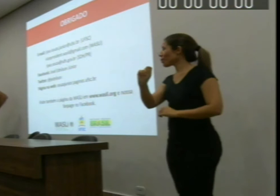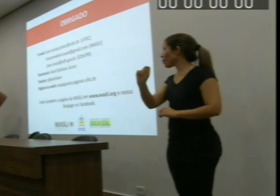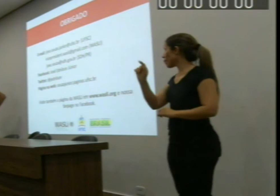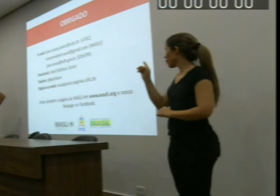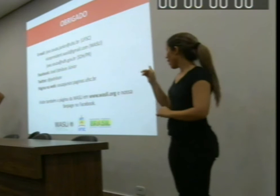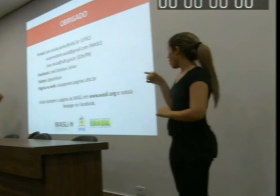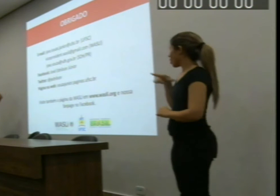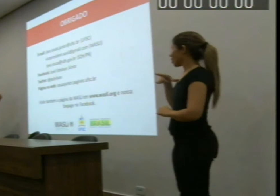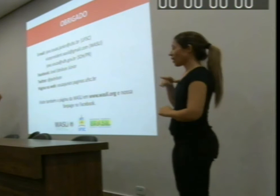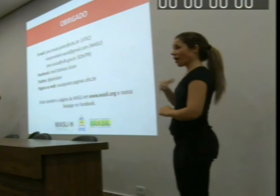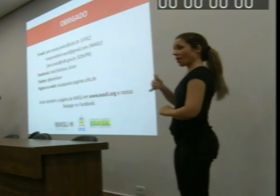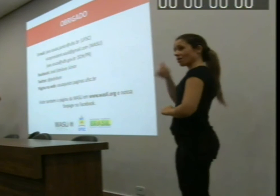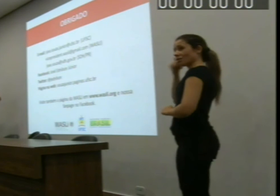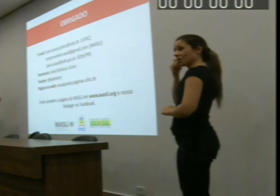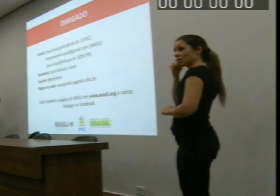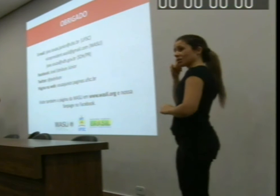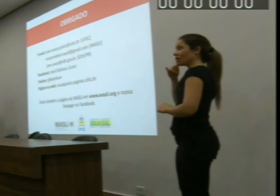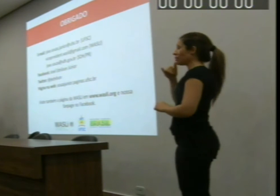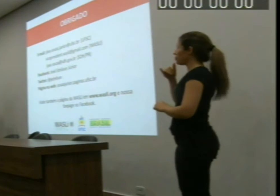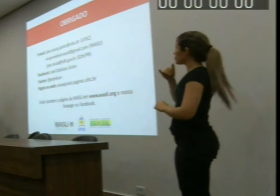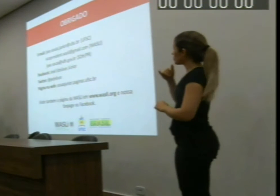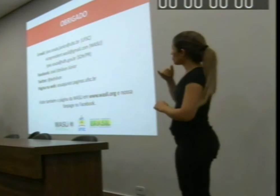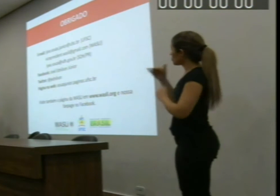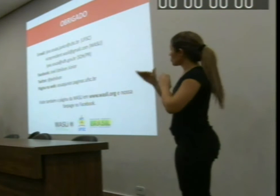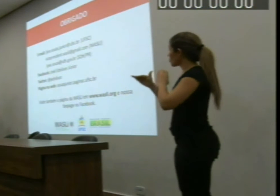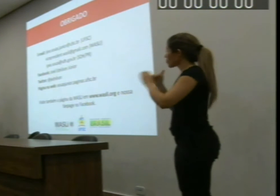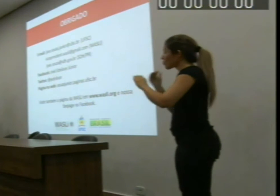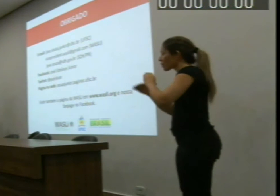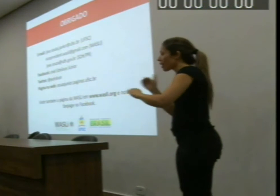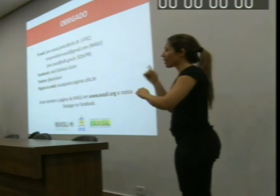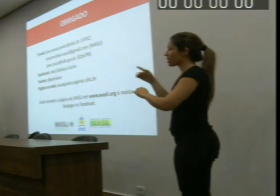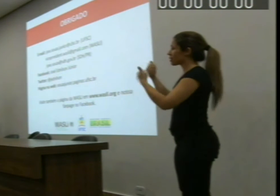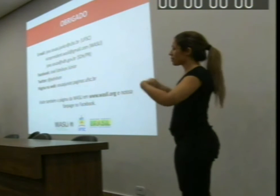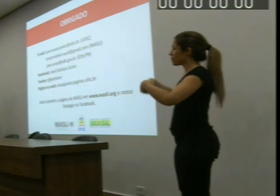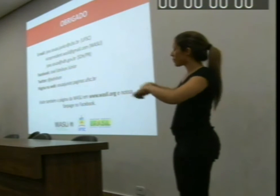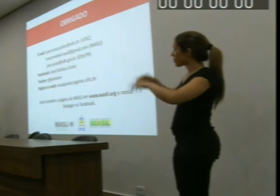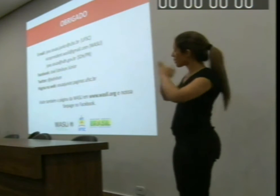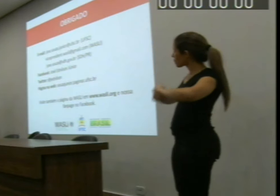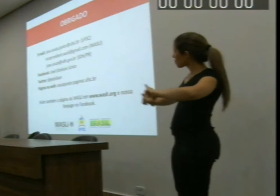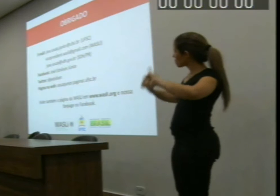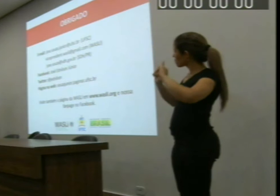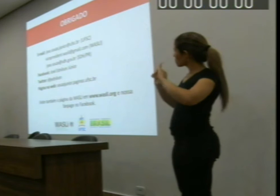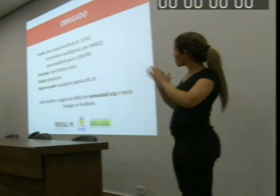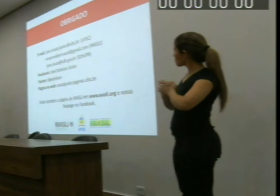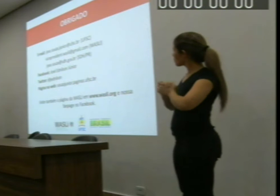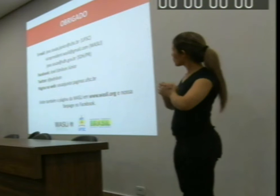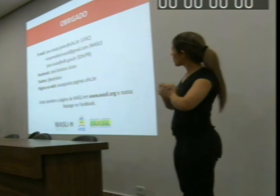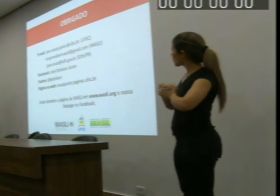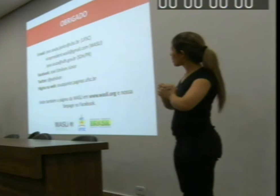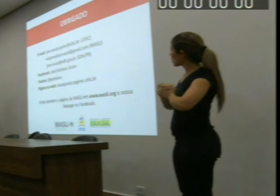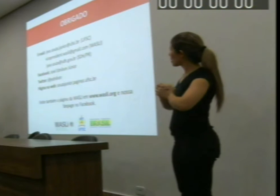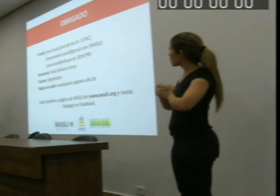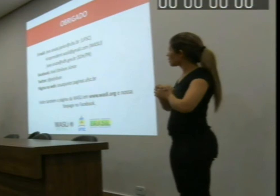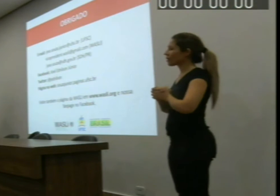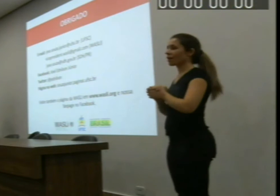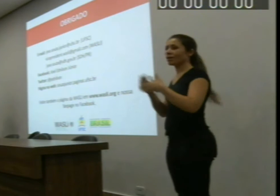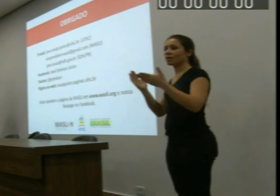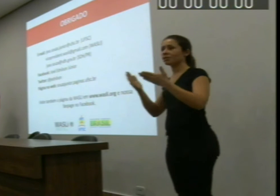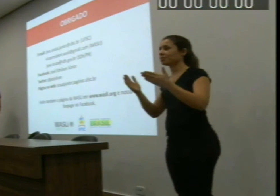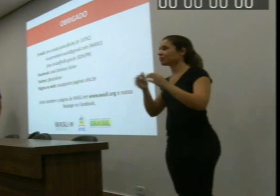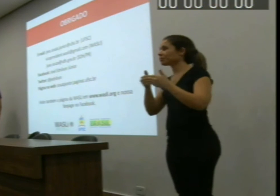contatos se vocês precisarem eh de informações e e eu abro agora a perguntas quem tiver